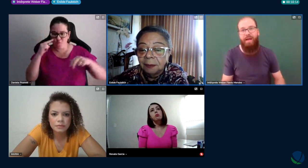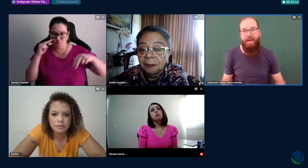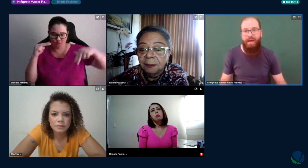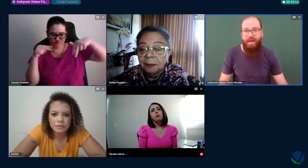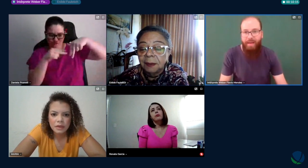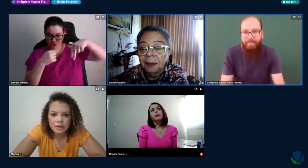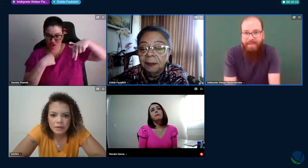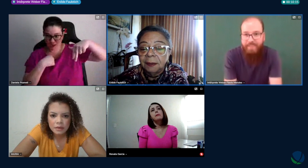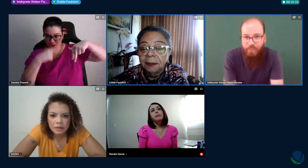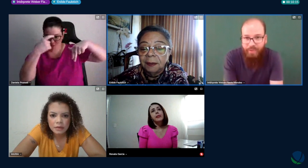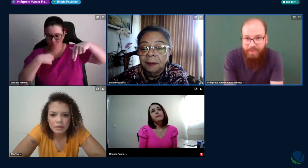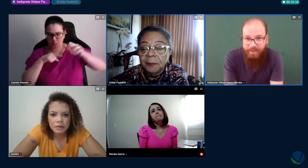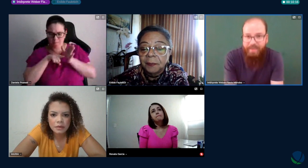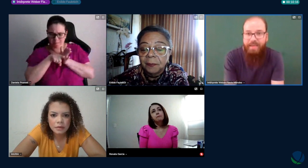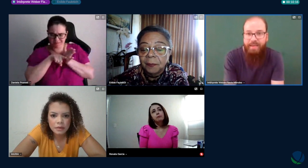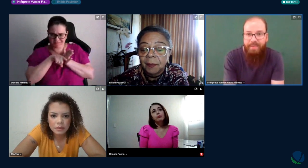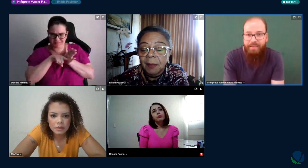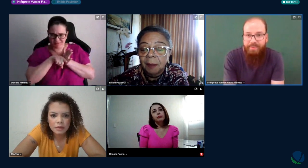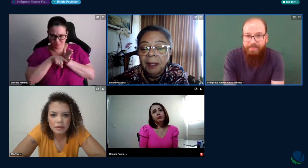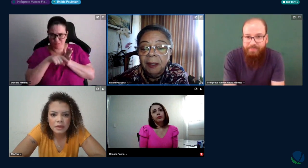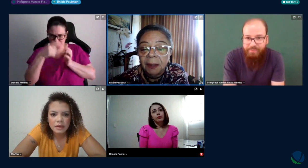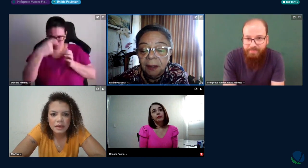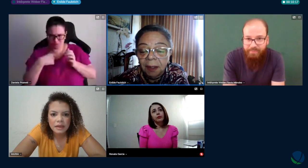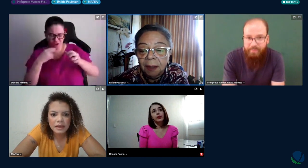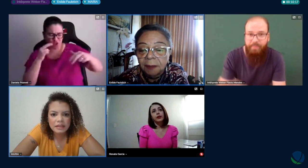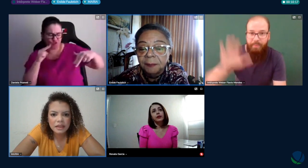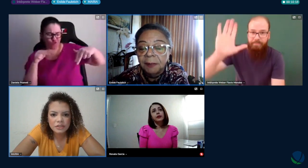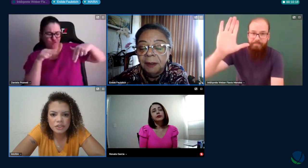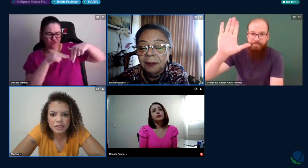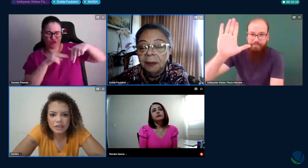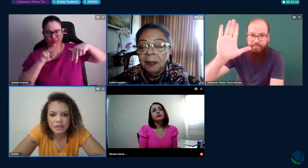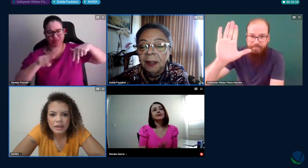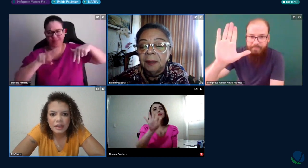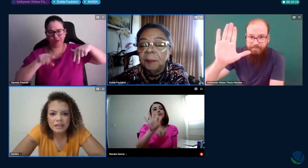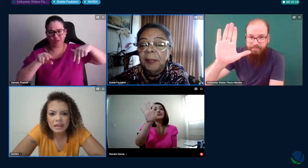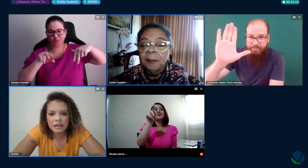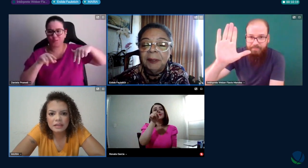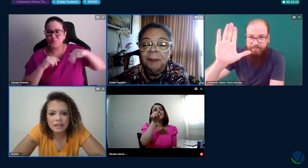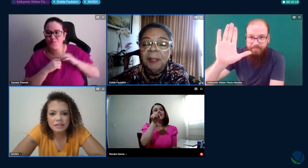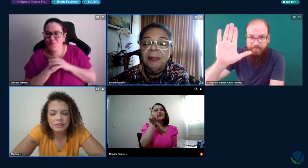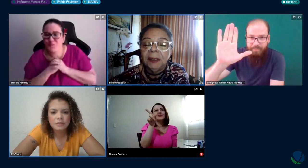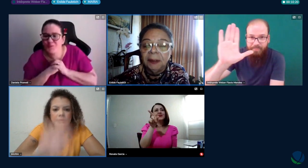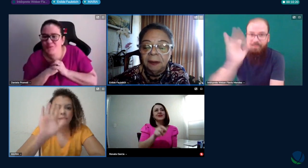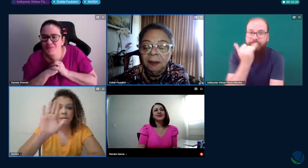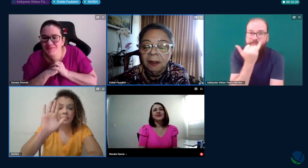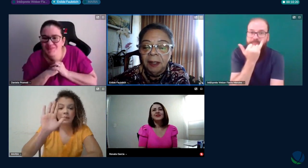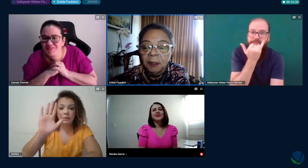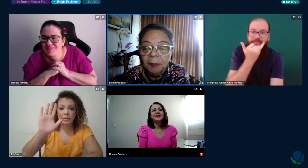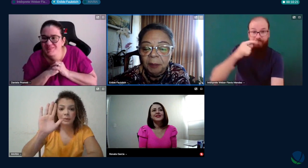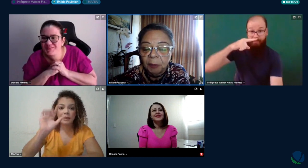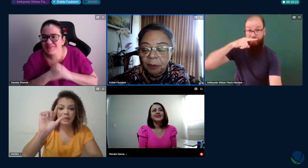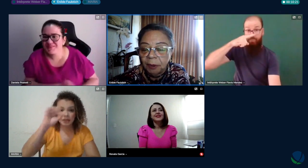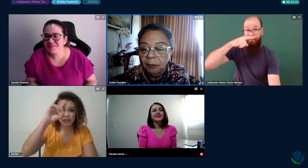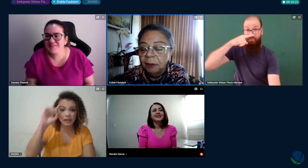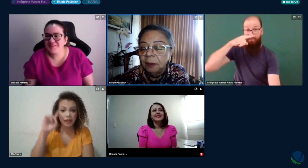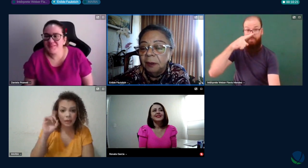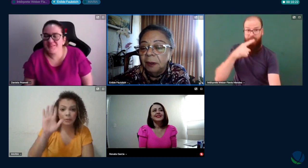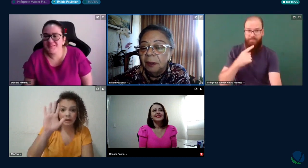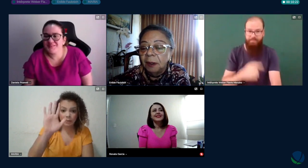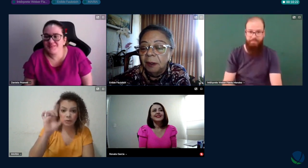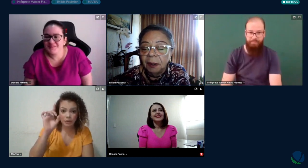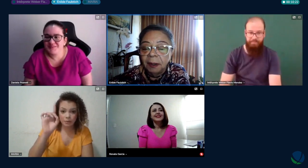relação à base icônica. Espera aí, Daniela. Entendi. Daniela, pede para Daniela, espera um pouquinho.